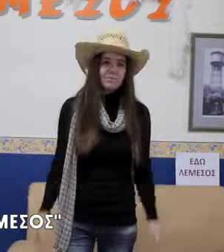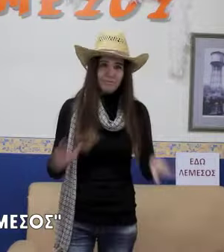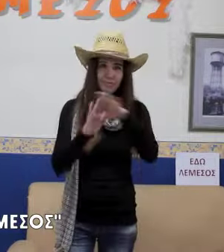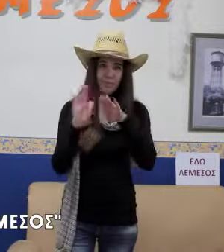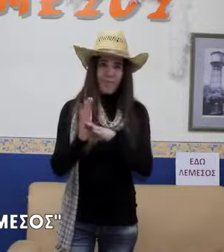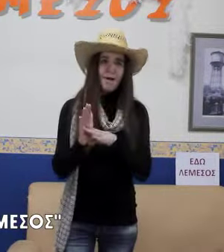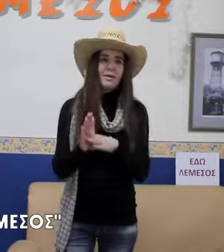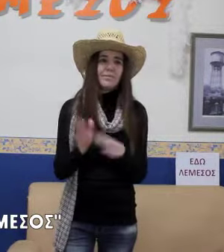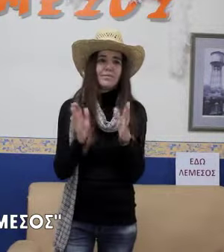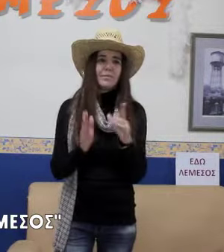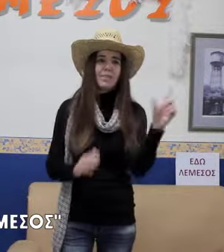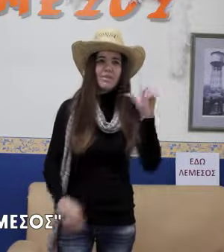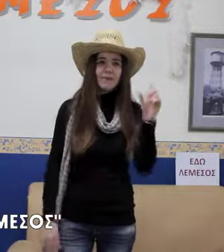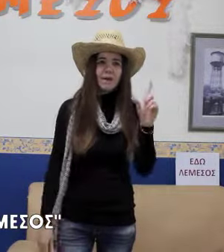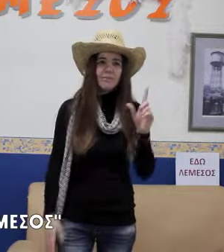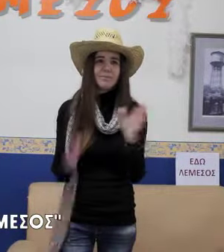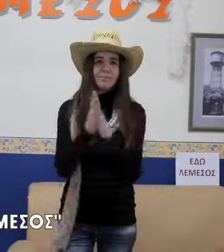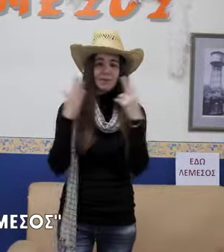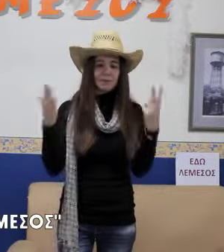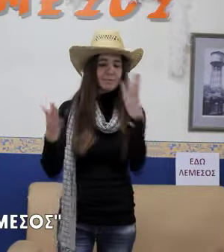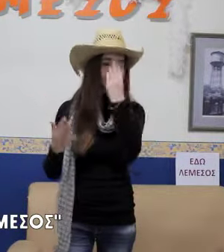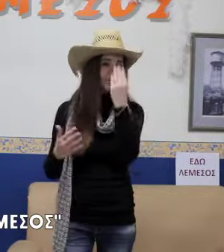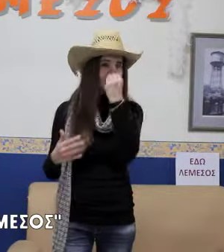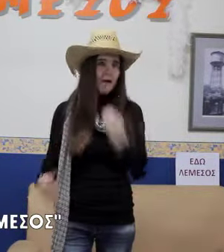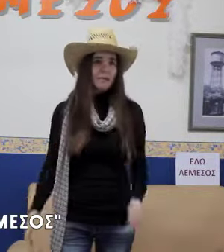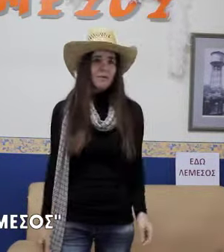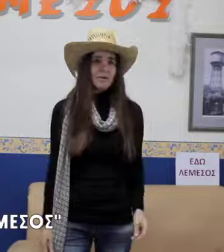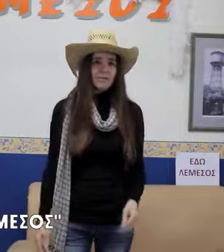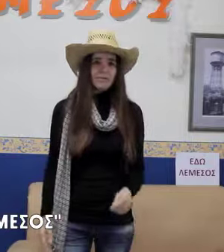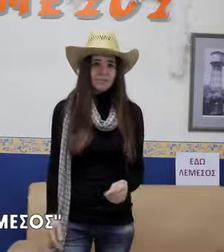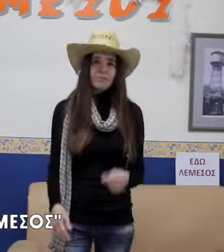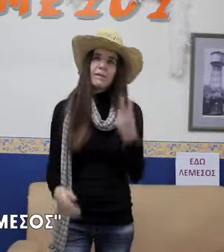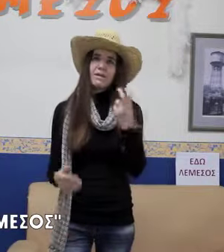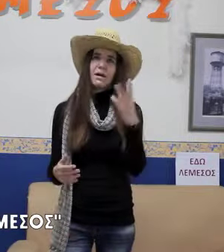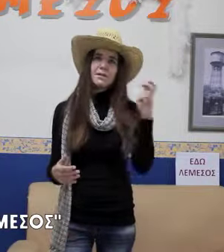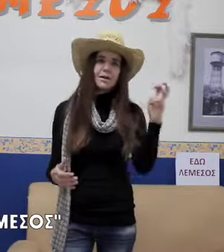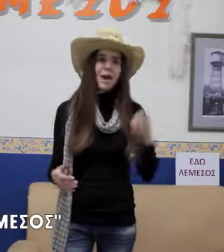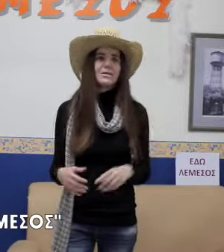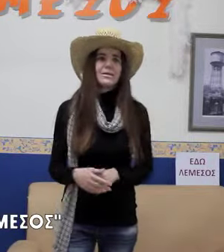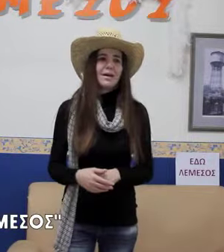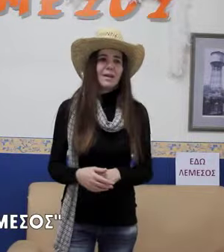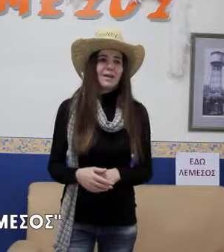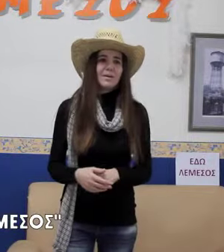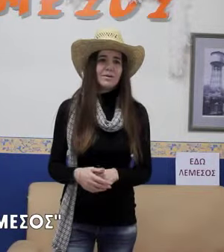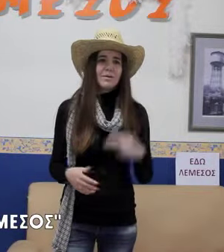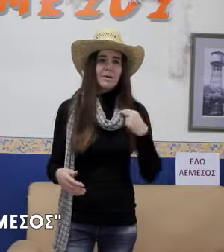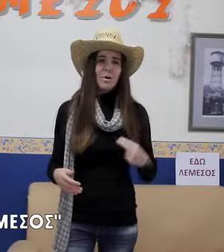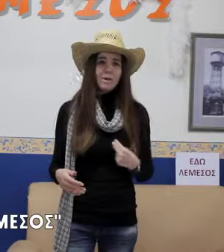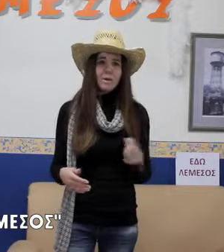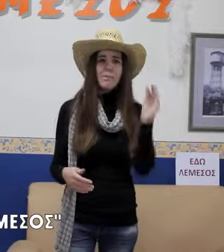Πρόγραμμα. Δευτέρα, 17 Φεβρουαρίου, 7:30 το απόγευμα. Δημοτικό Πολιτιστικό